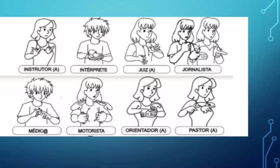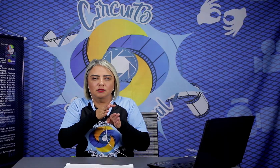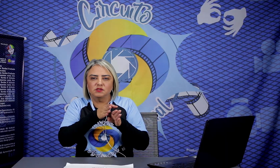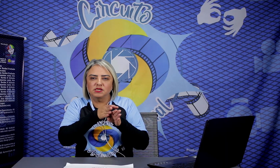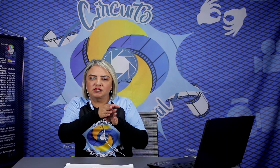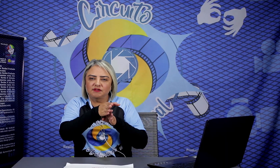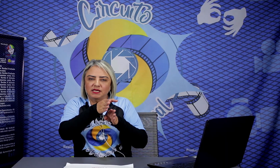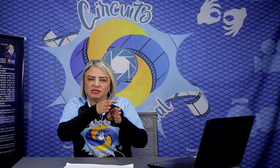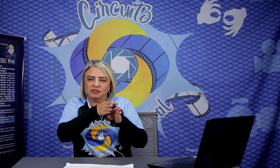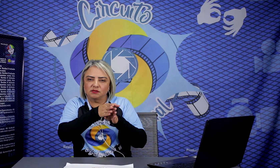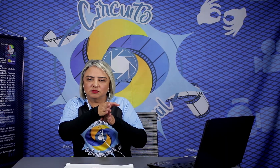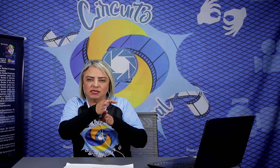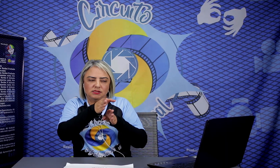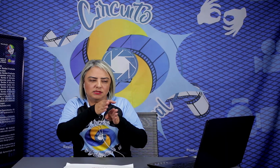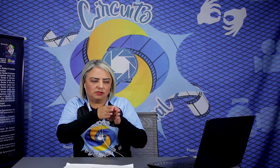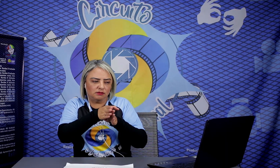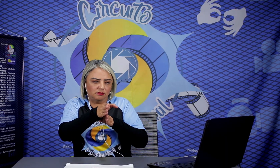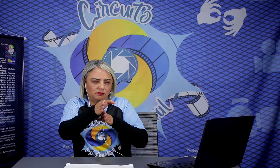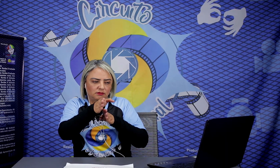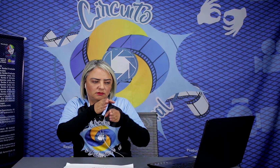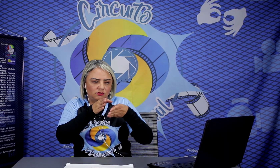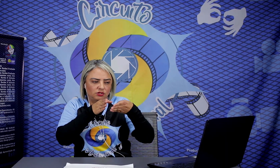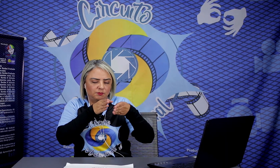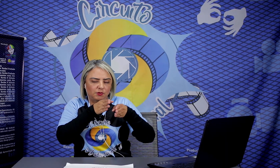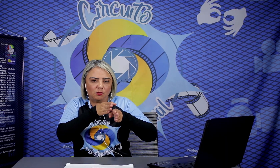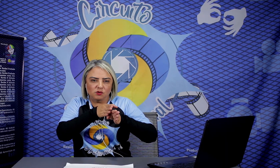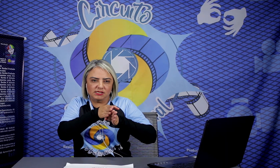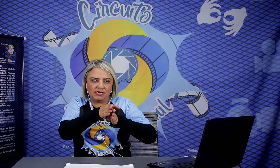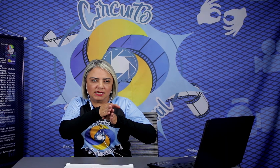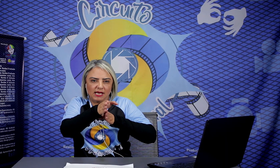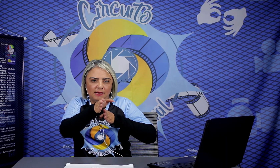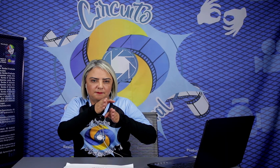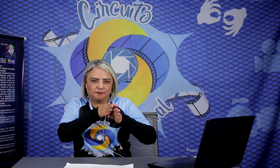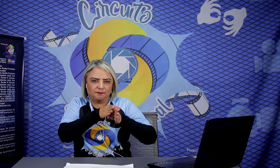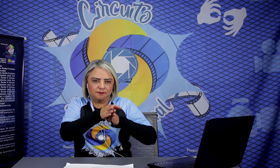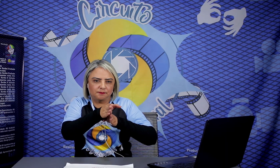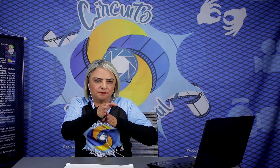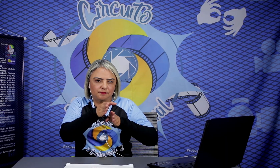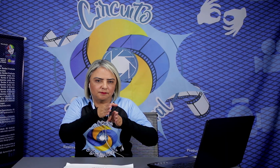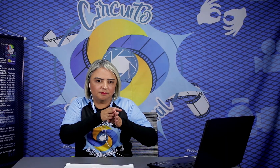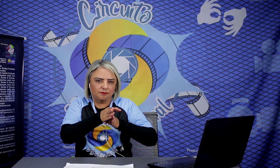Não sei se a variação tá assim. Tipo, aconselhar.